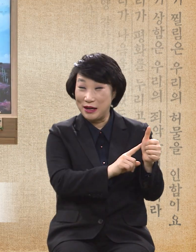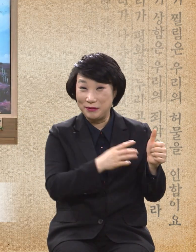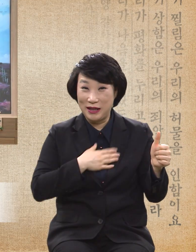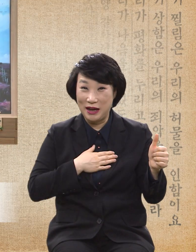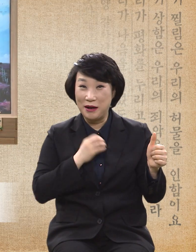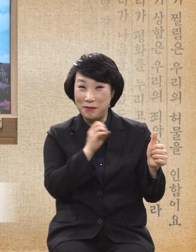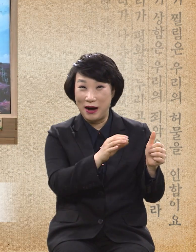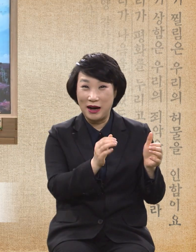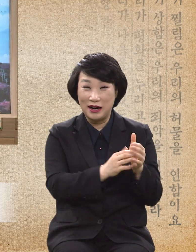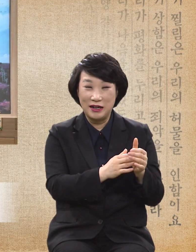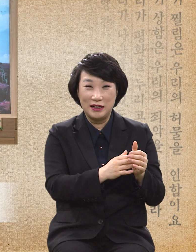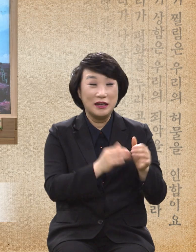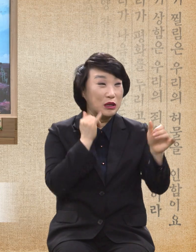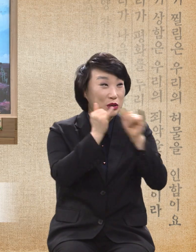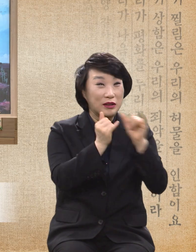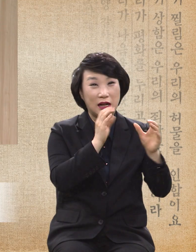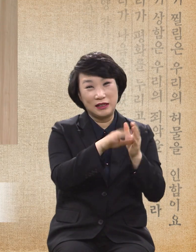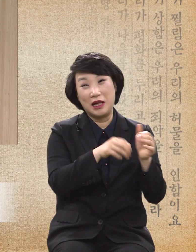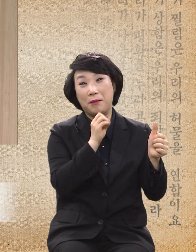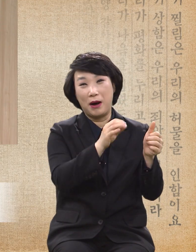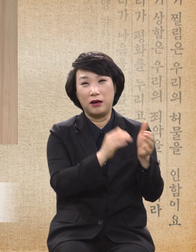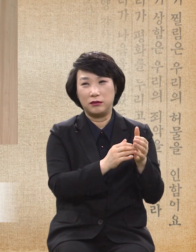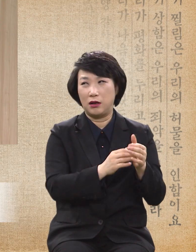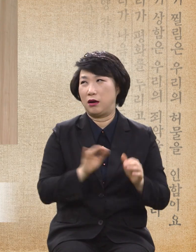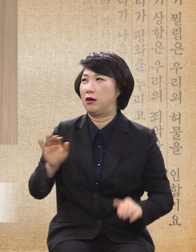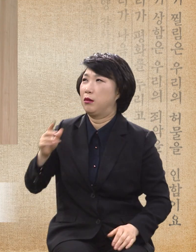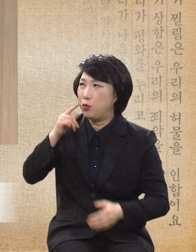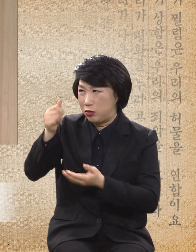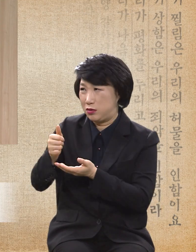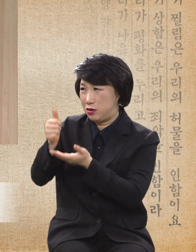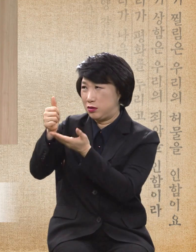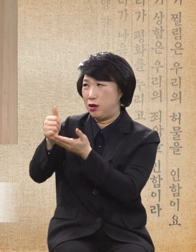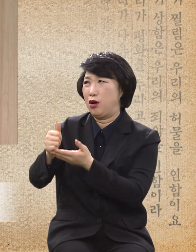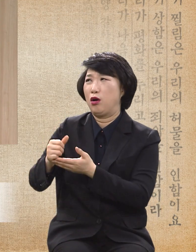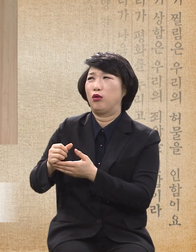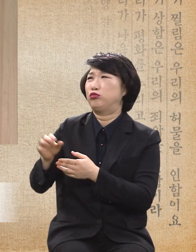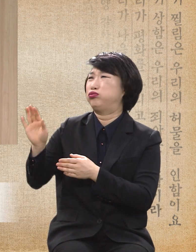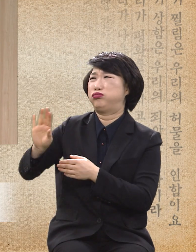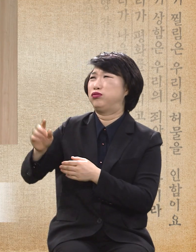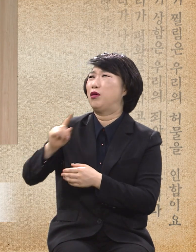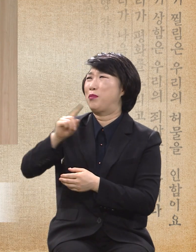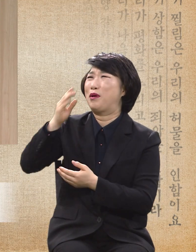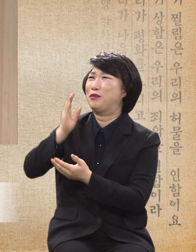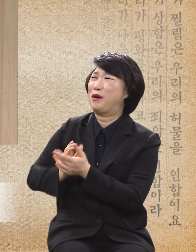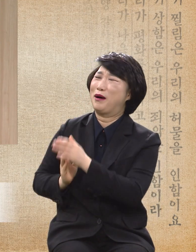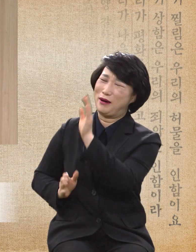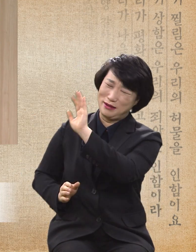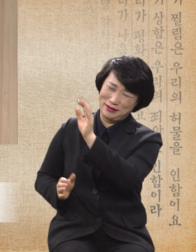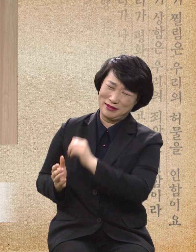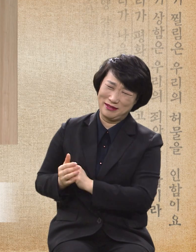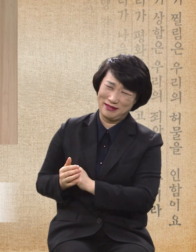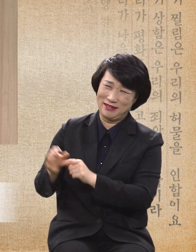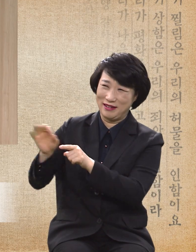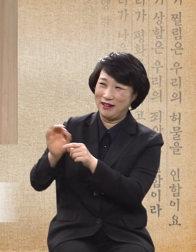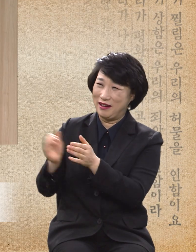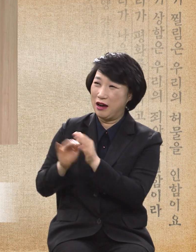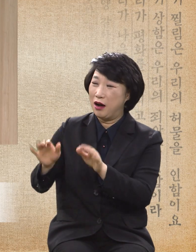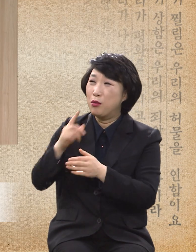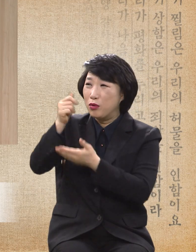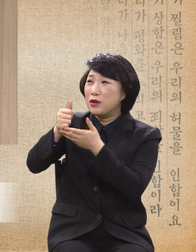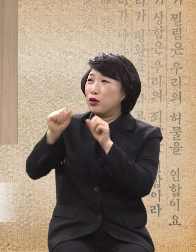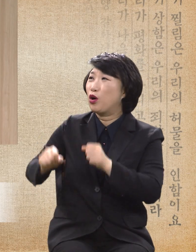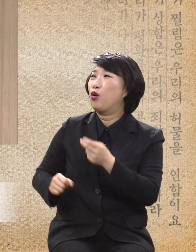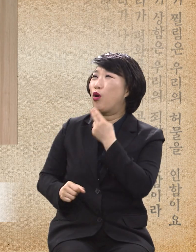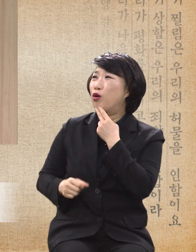누군가에게 전화 뭐 그랬더니 목사님 그런 말씀 하시지 마세요. 목사님이 안